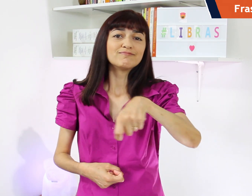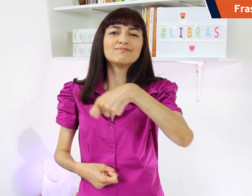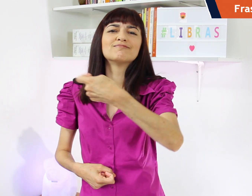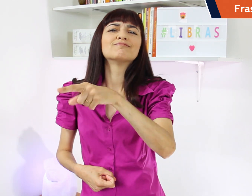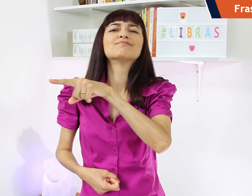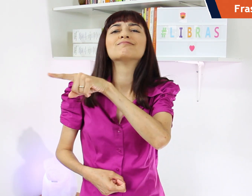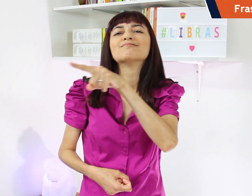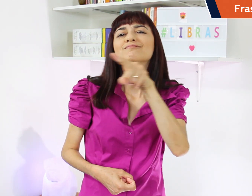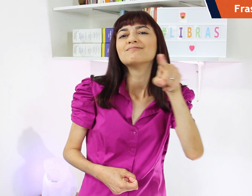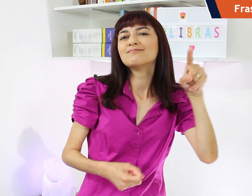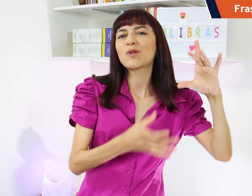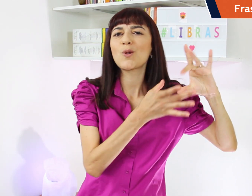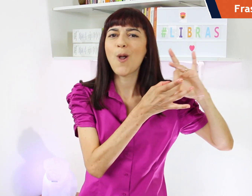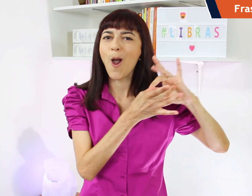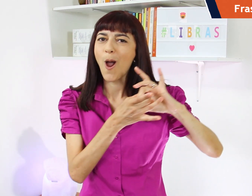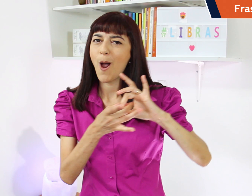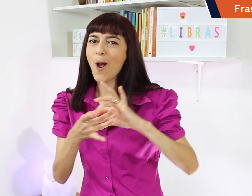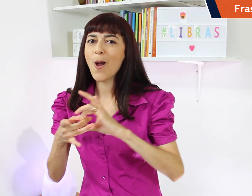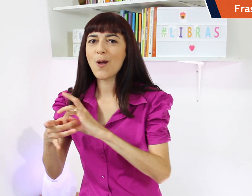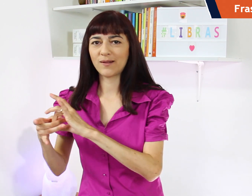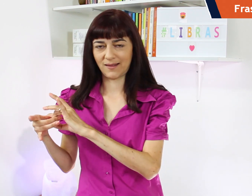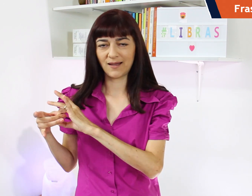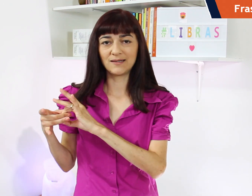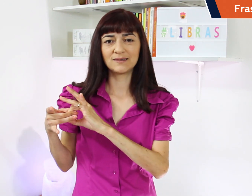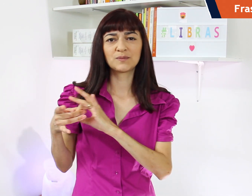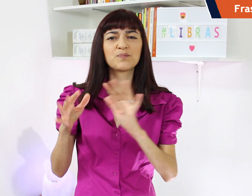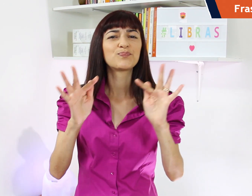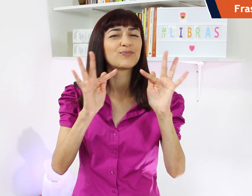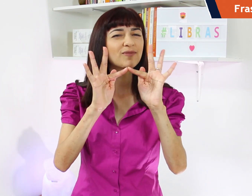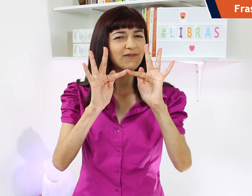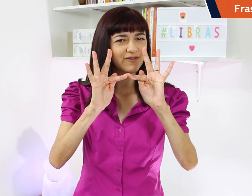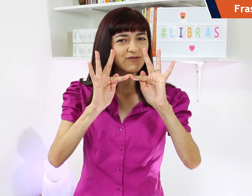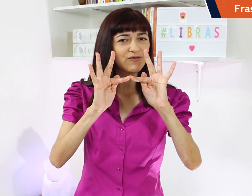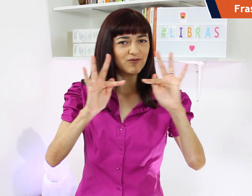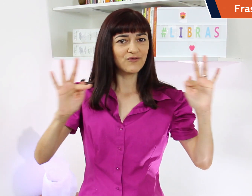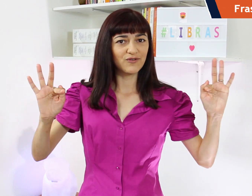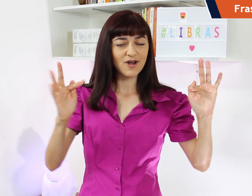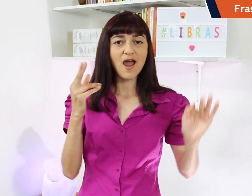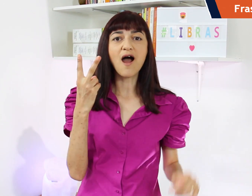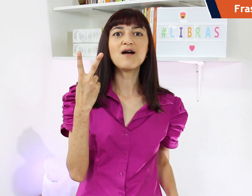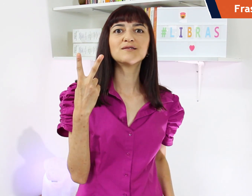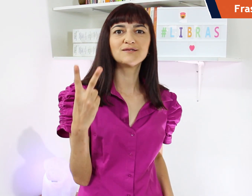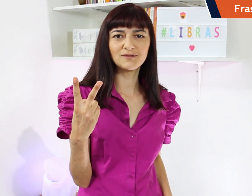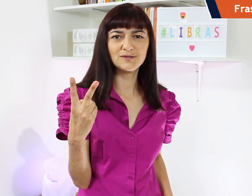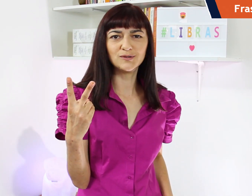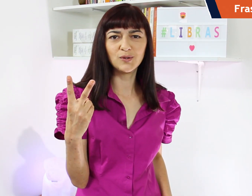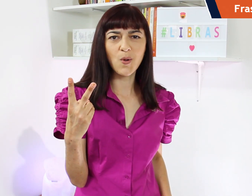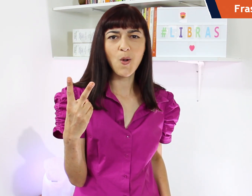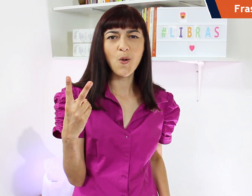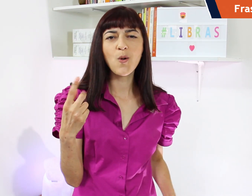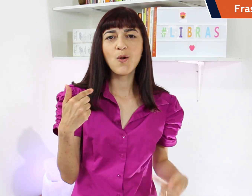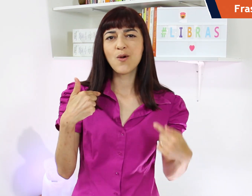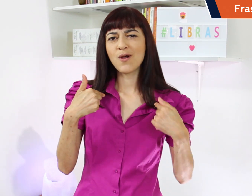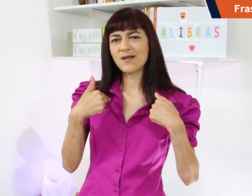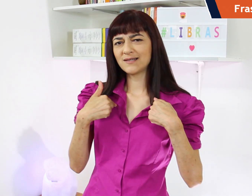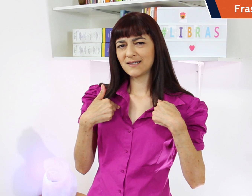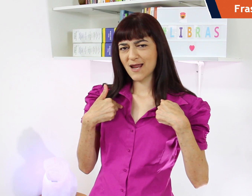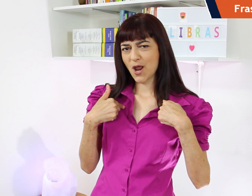podem utilizar na hora de executar o verbo ver. E não apenas aquele primeiro, aquele tradicional. Por exemplo, eu fiz uma